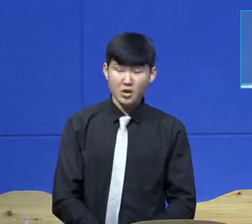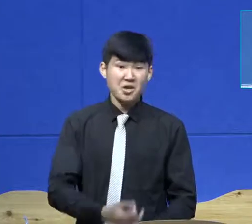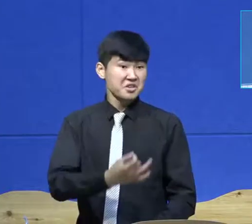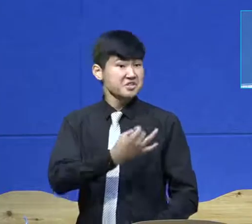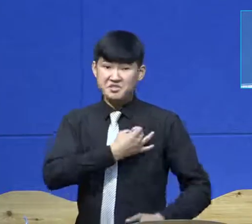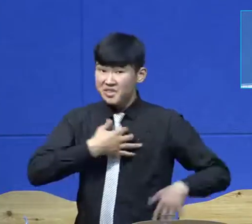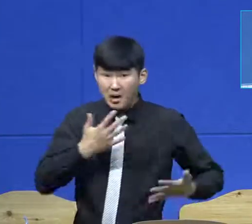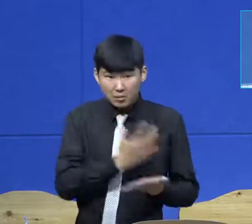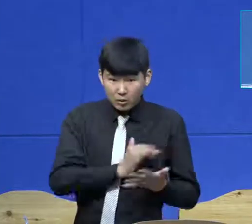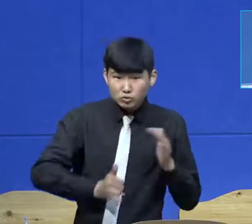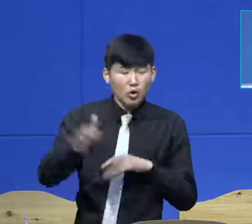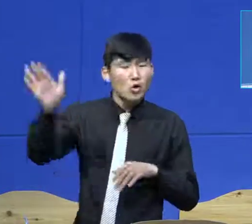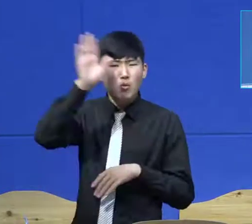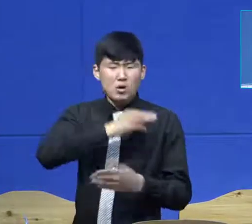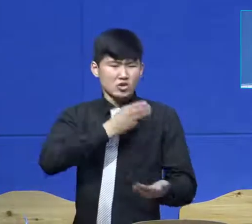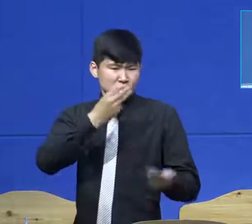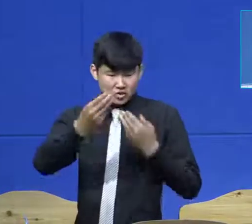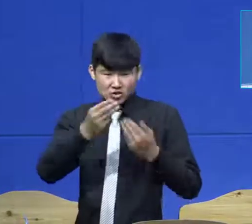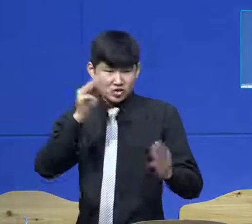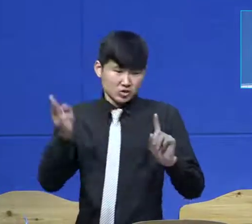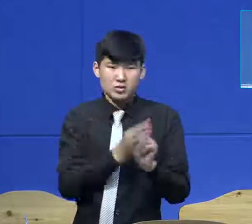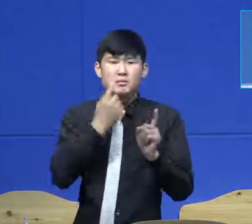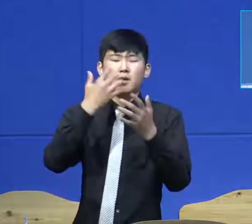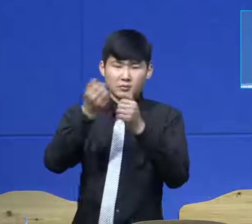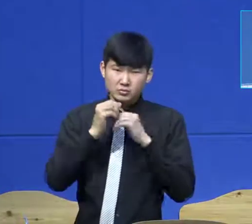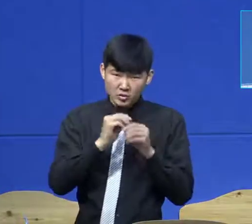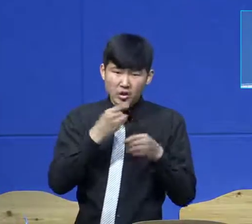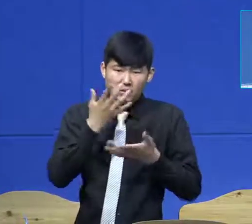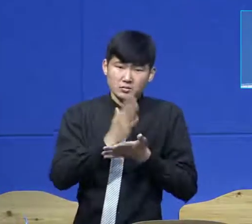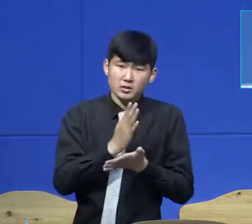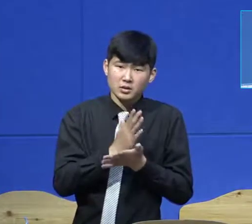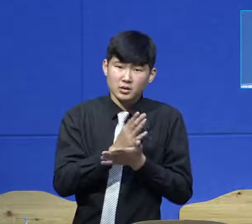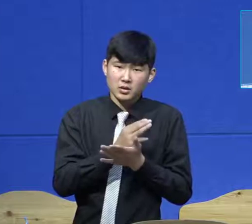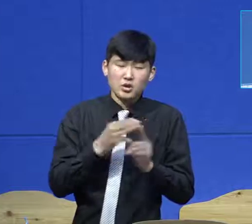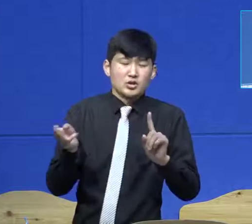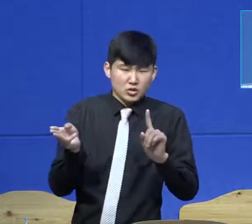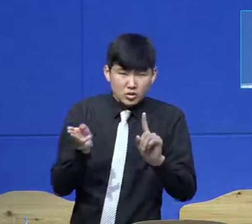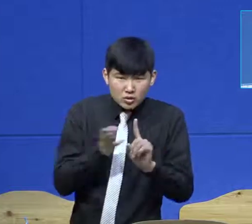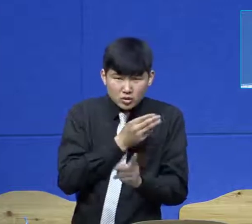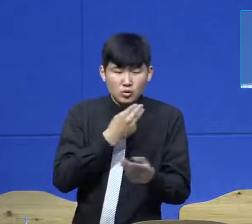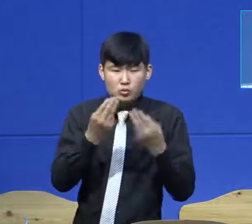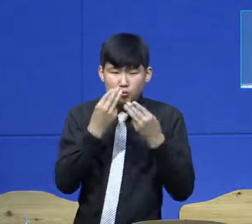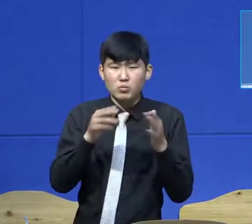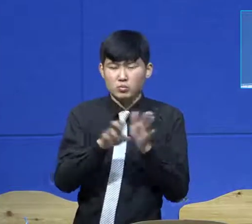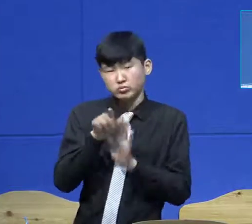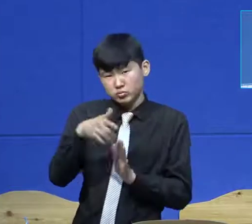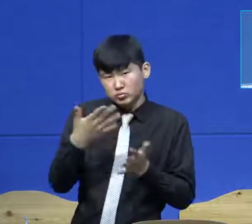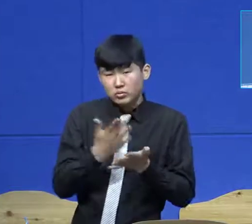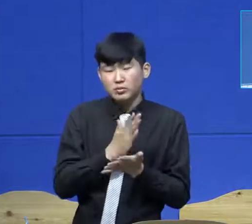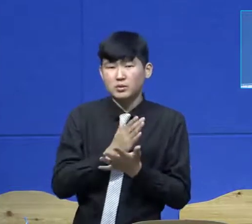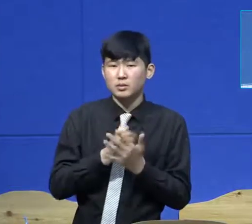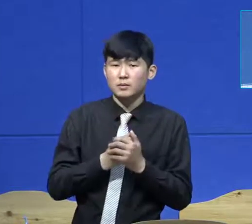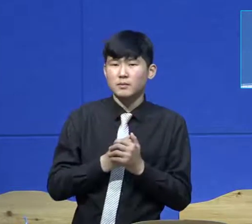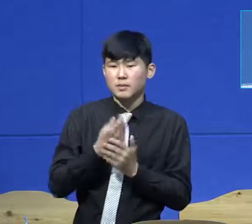Итгэхгүй байгаа учраас мөнхийн шитгэлийг амснаа гэж гарч байгаа. Шитгэл амсах шүгдэг болсон тэр байна.